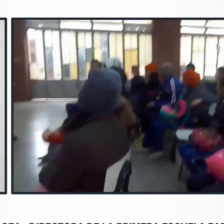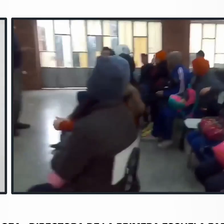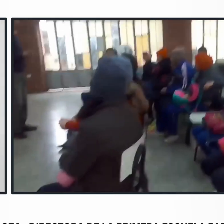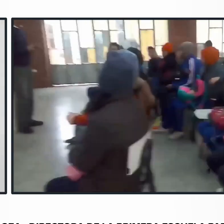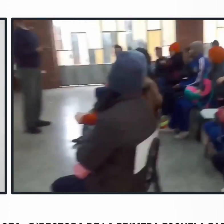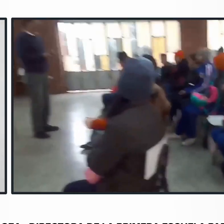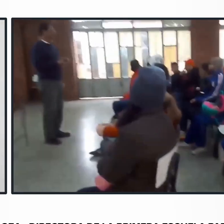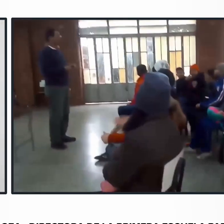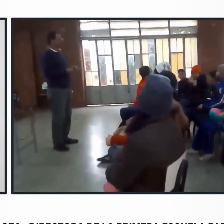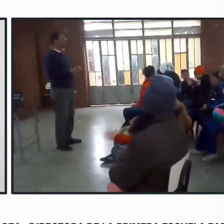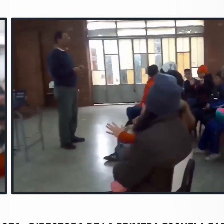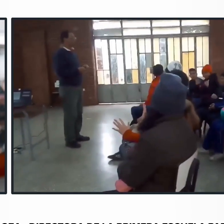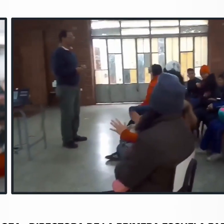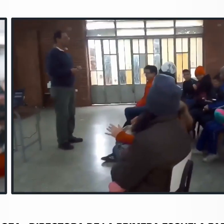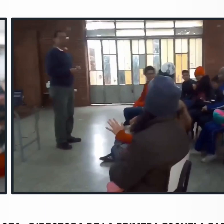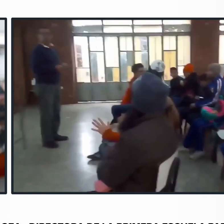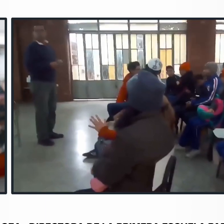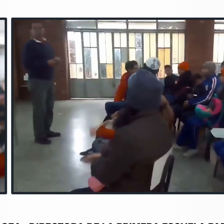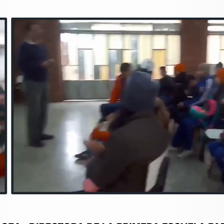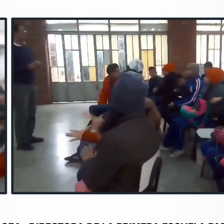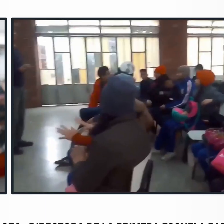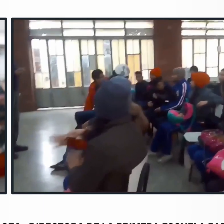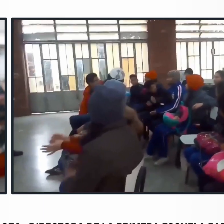complicado o es sencillo? Bueno,